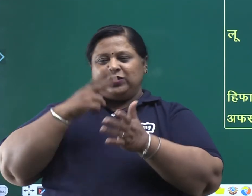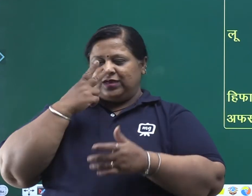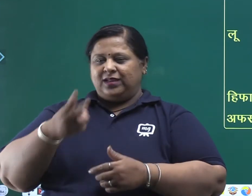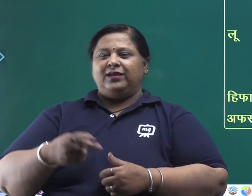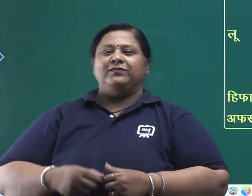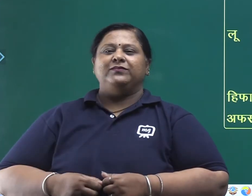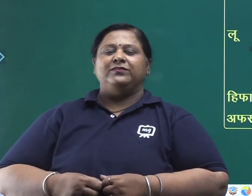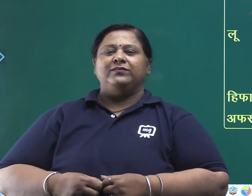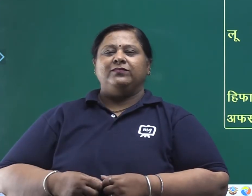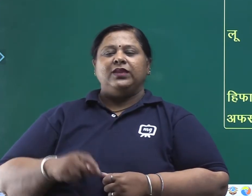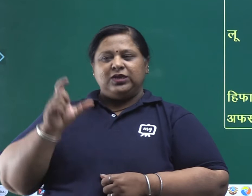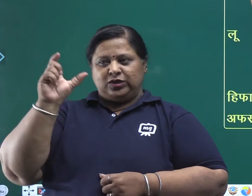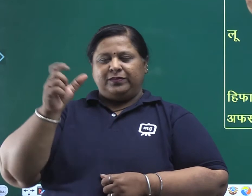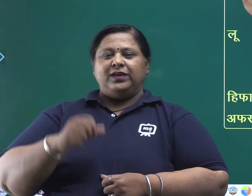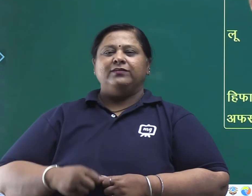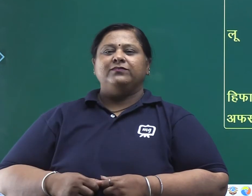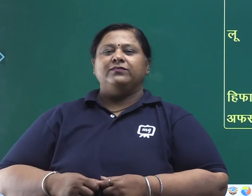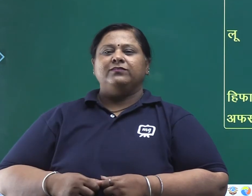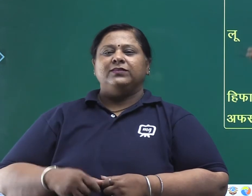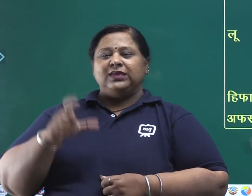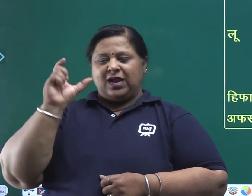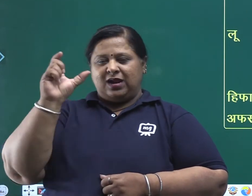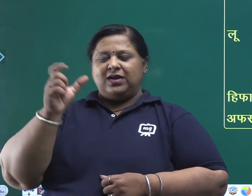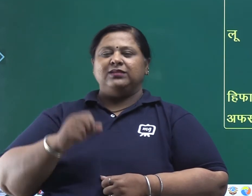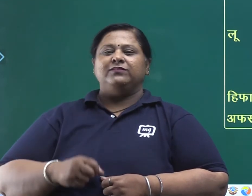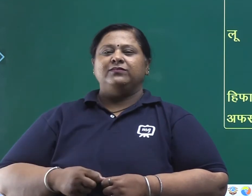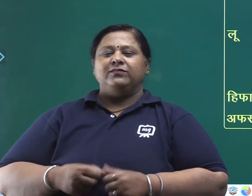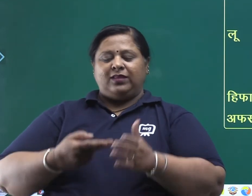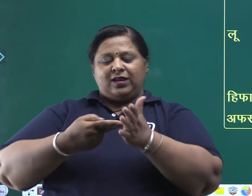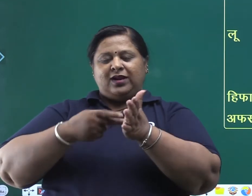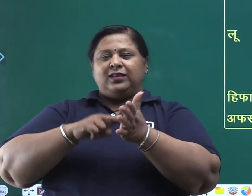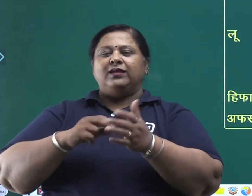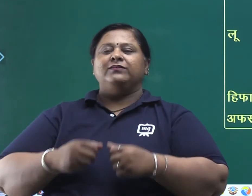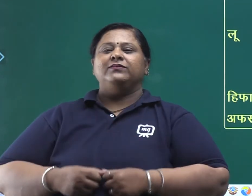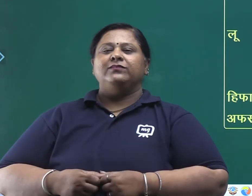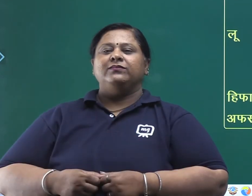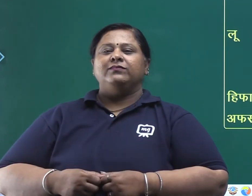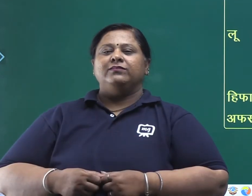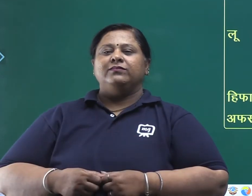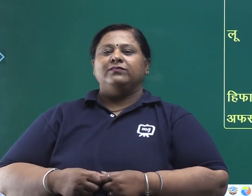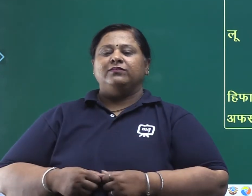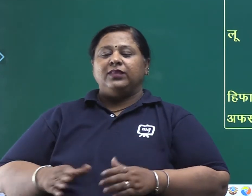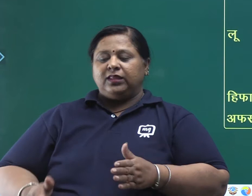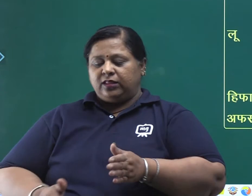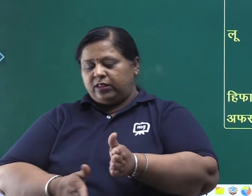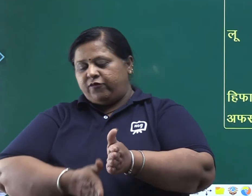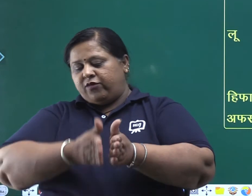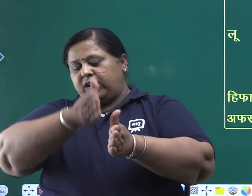जानेंगे। शब्द है कार्निस, अर्थ होगा दीवार के